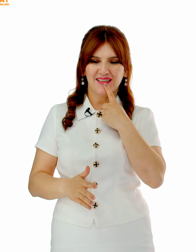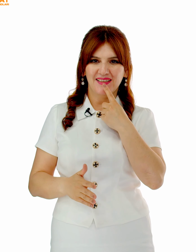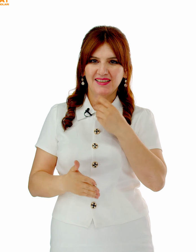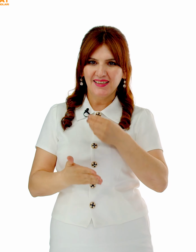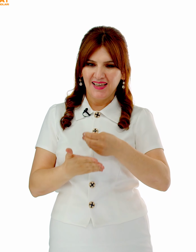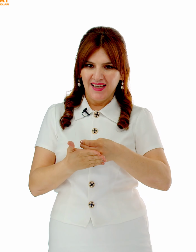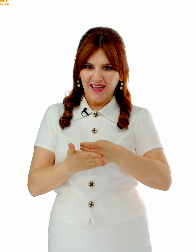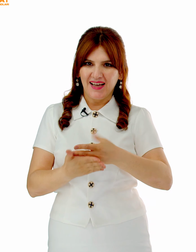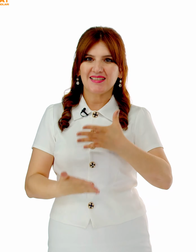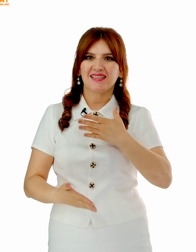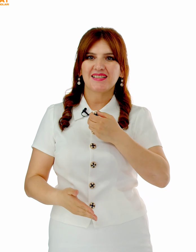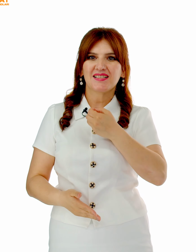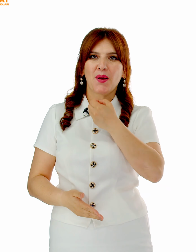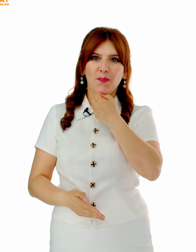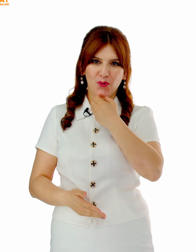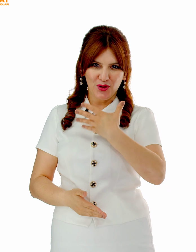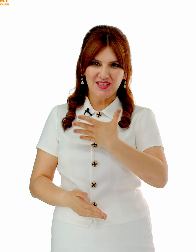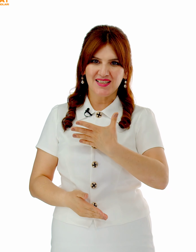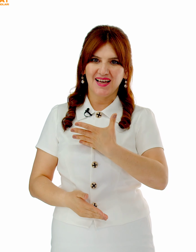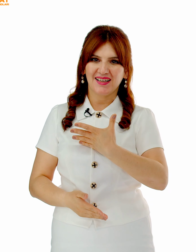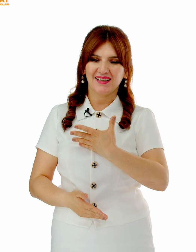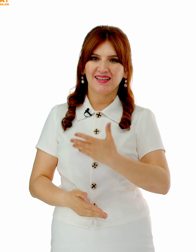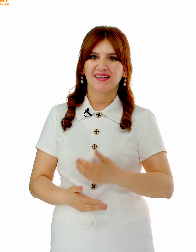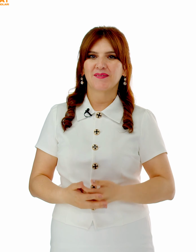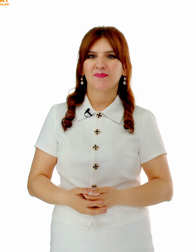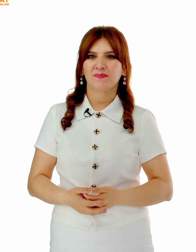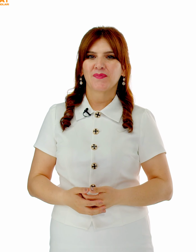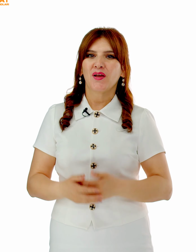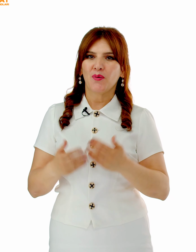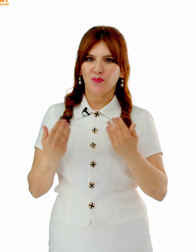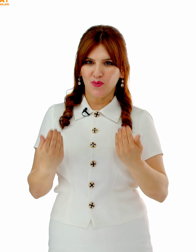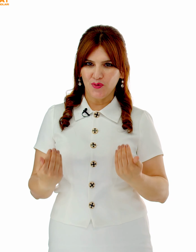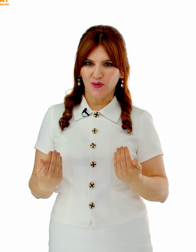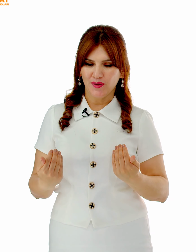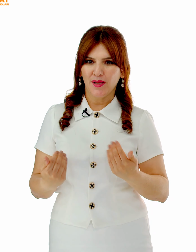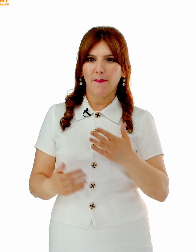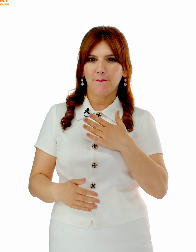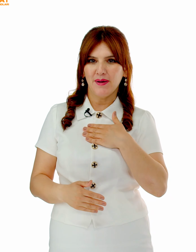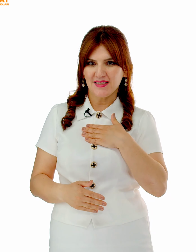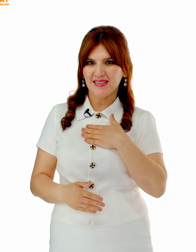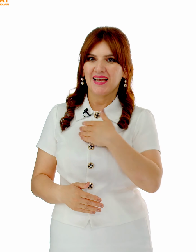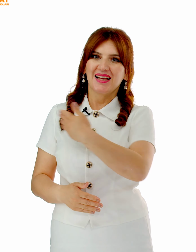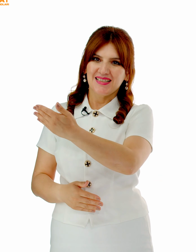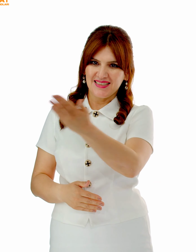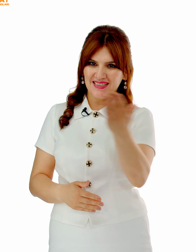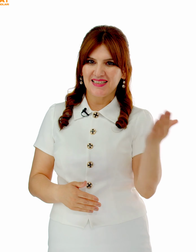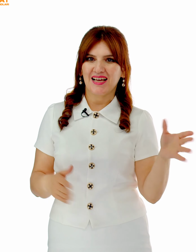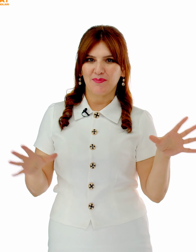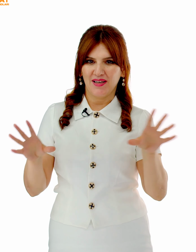tilining aziz muxlislari. Bugun biz sizlar bilan